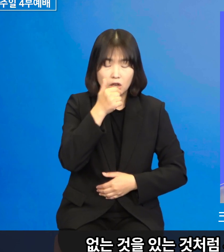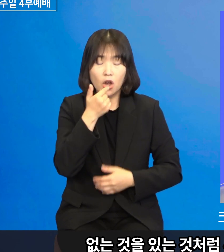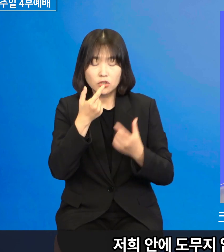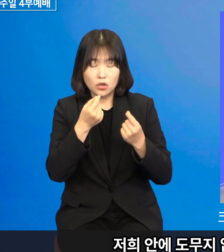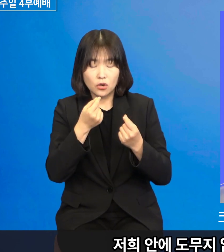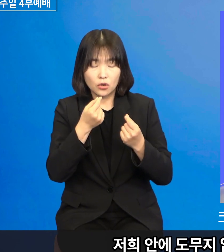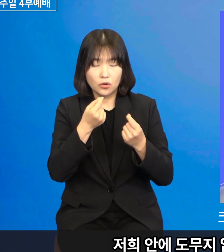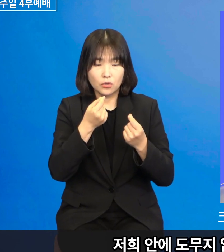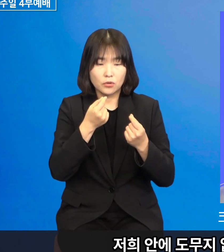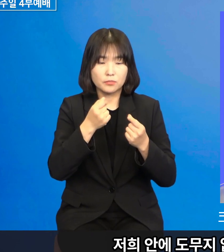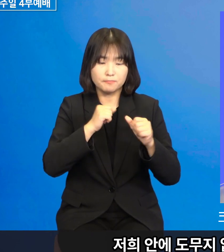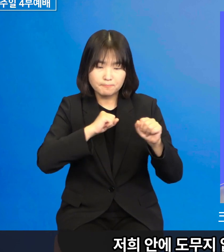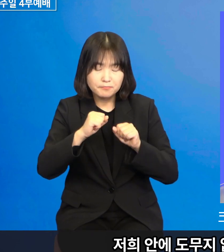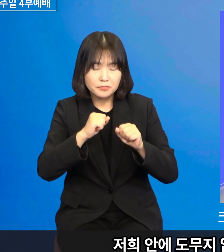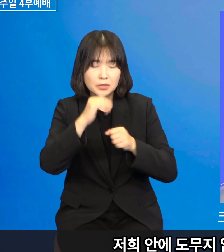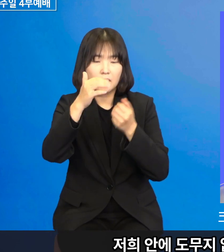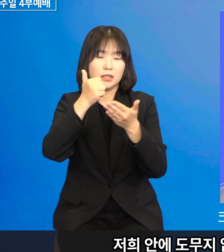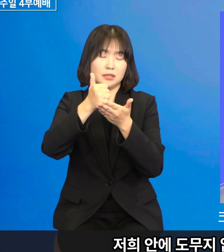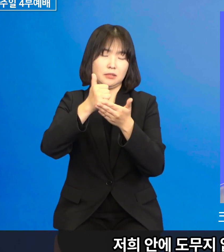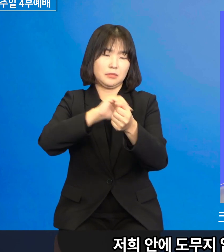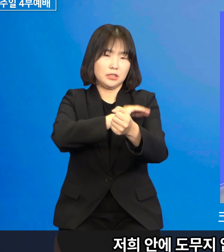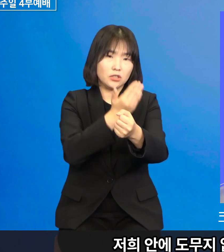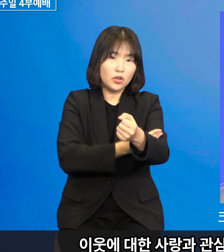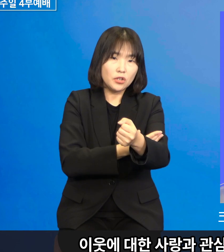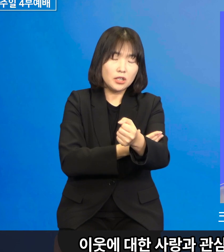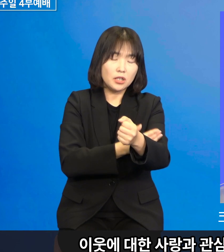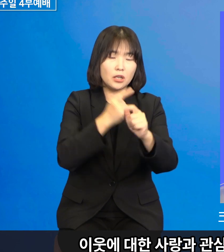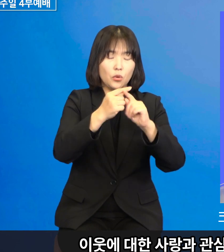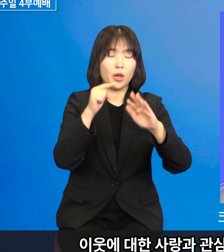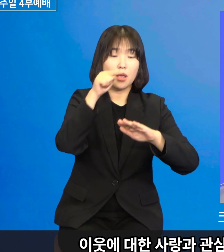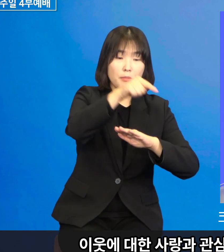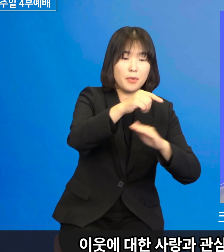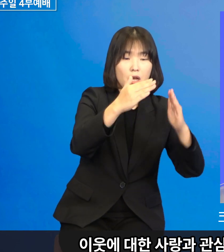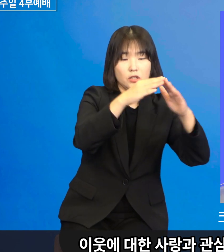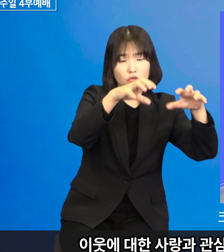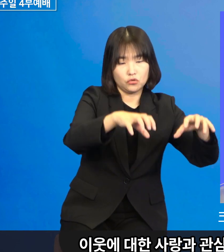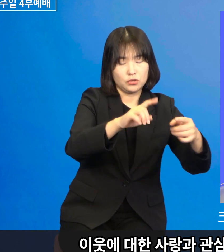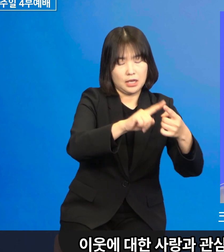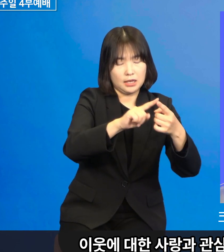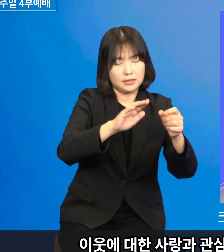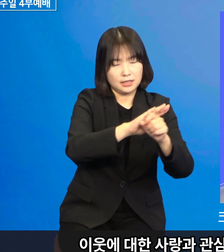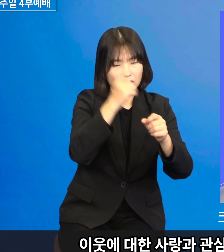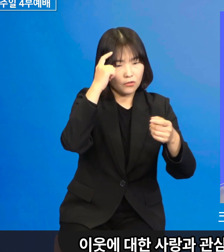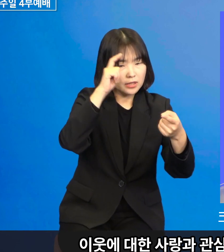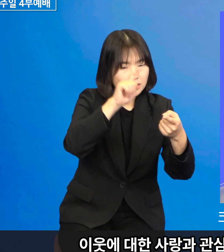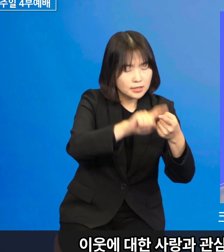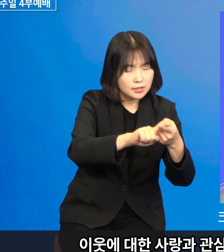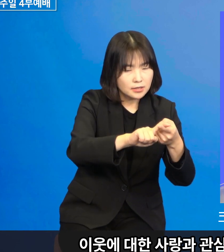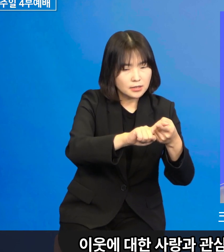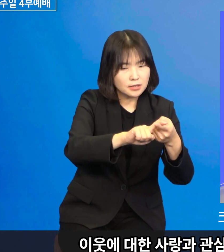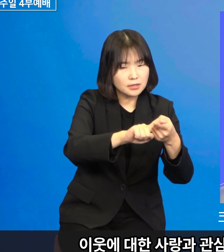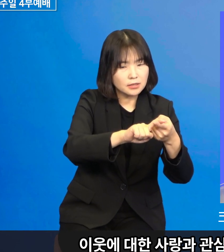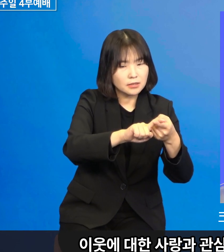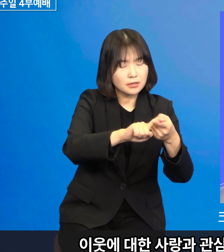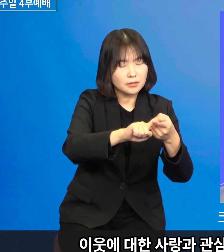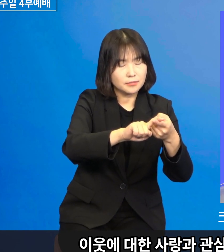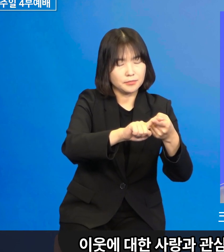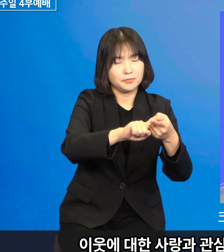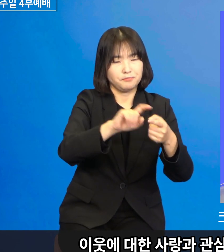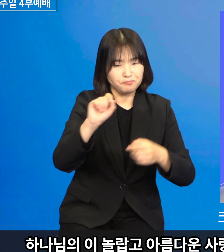능력이 저희 안에 도무지 없었던 교회 밖에 있는 이웃에 대한 사랑과 관심을 일으켜 내시는